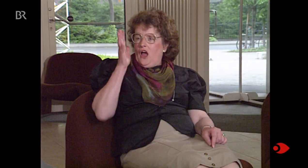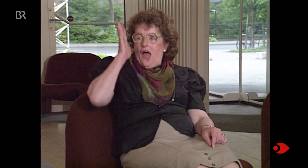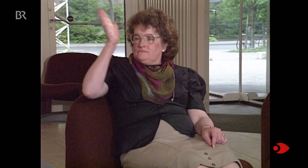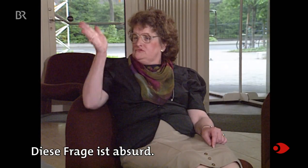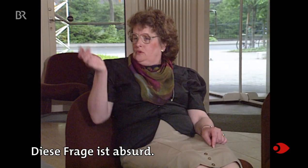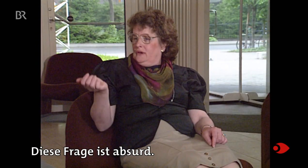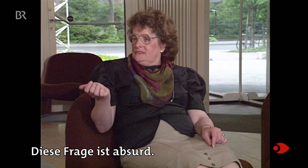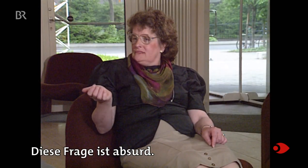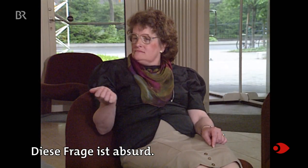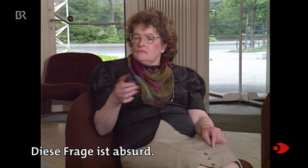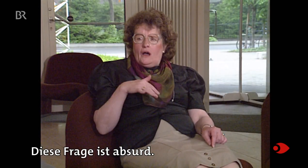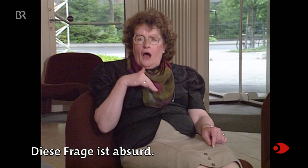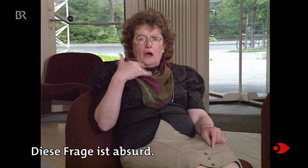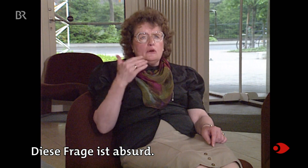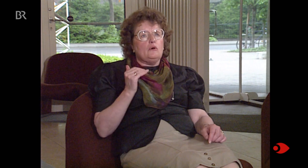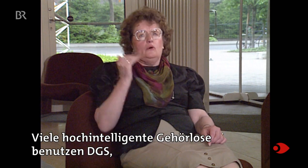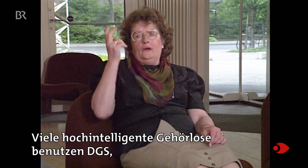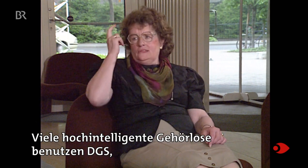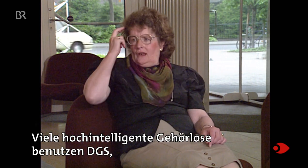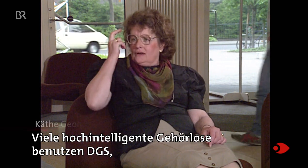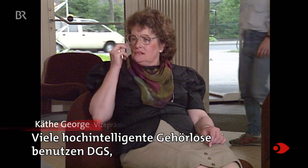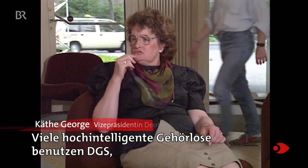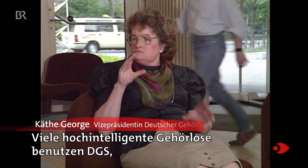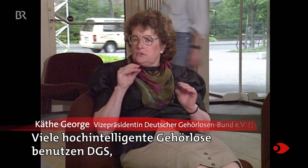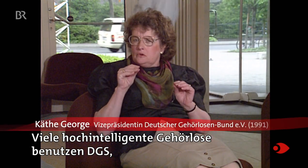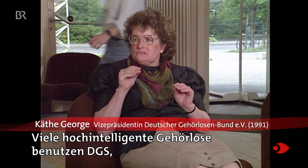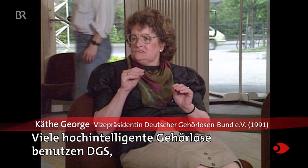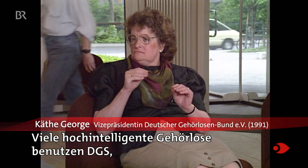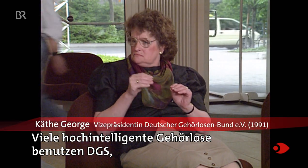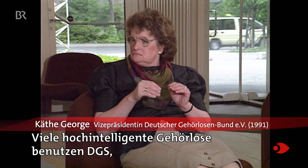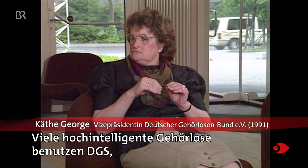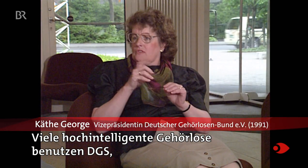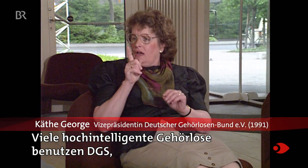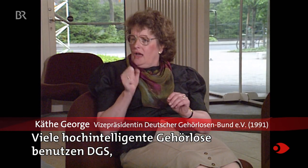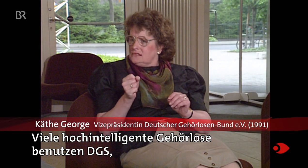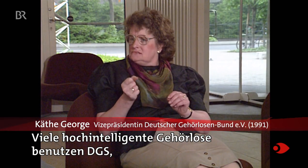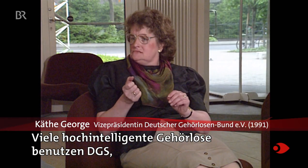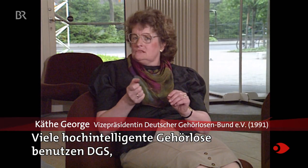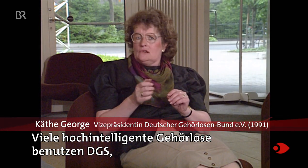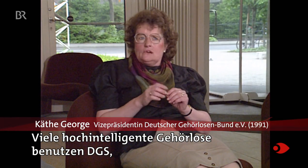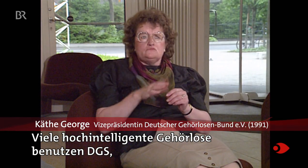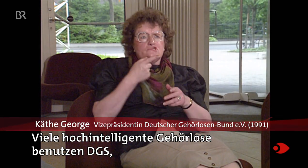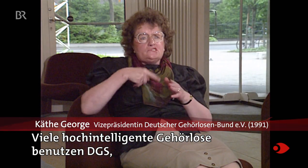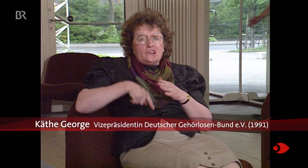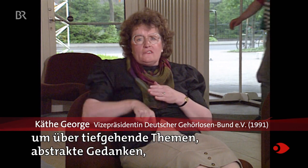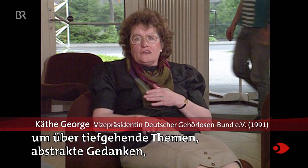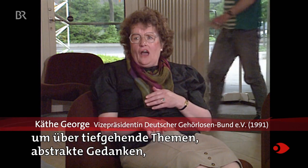Diese Frage ist absurd. Viele hochintelligente Gehörlose benutzen DGS, um